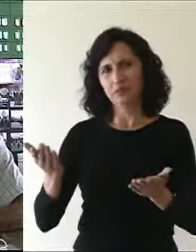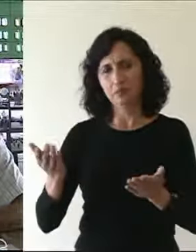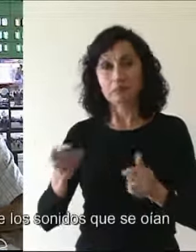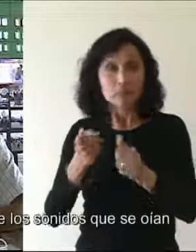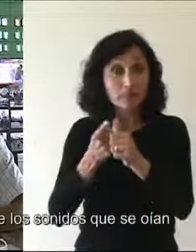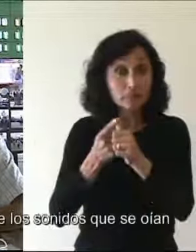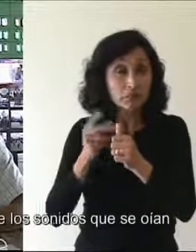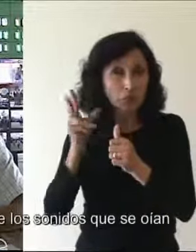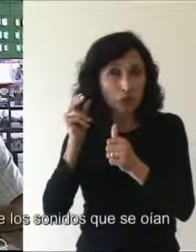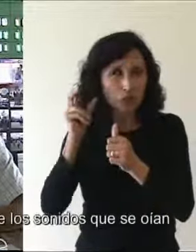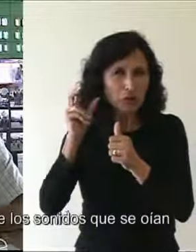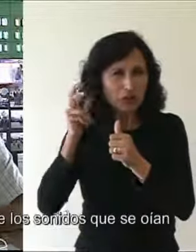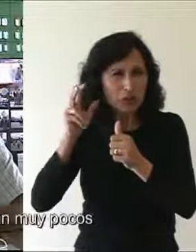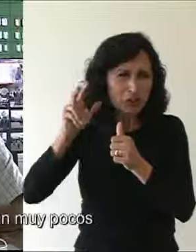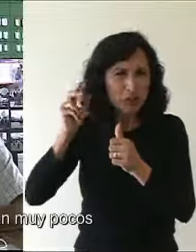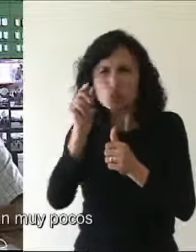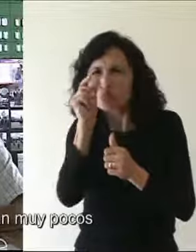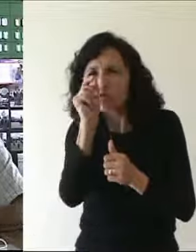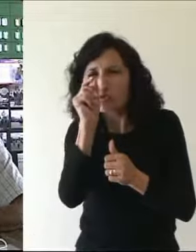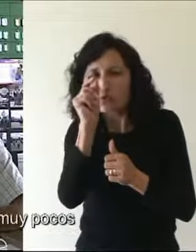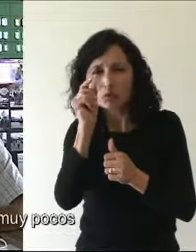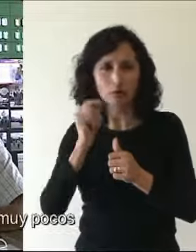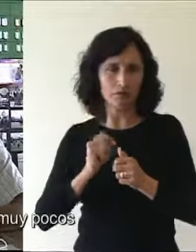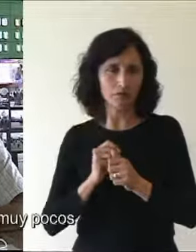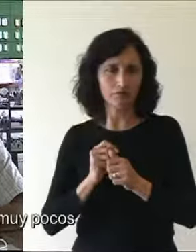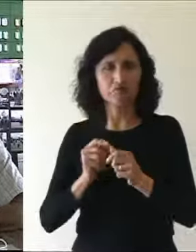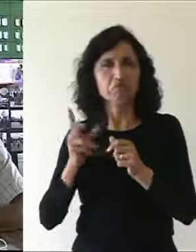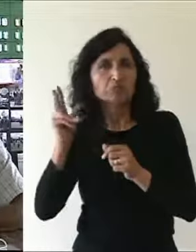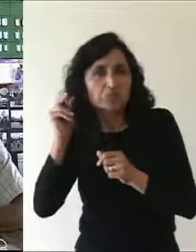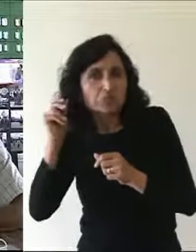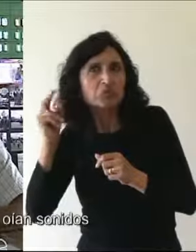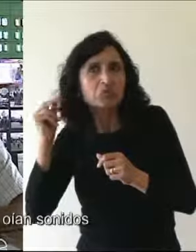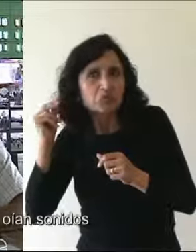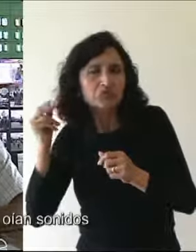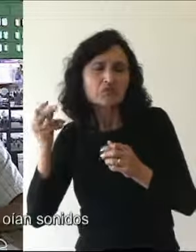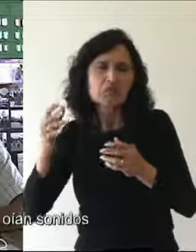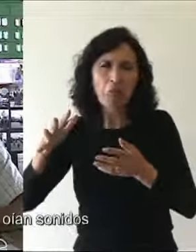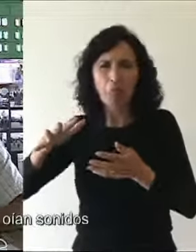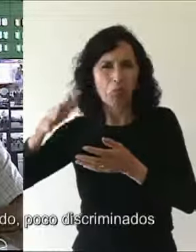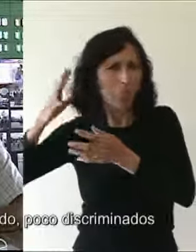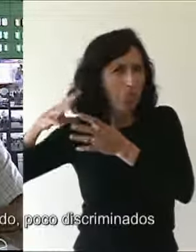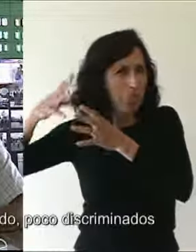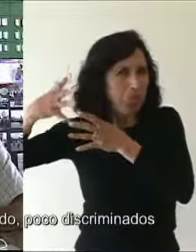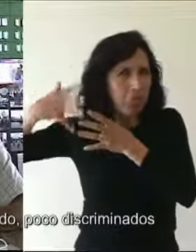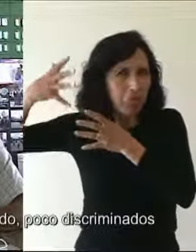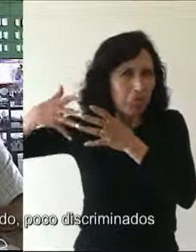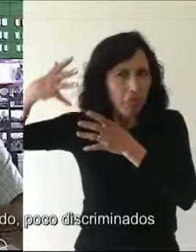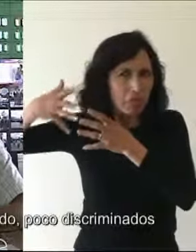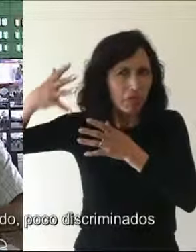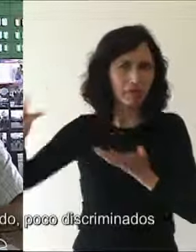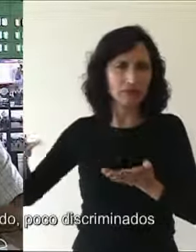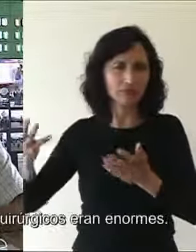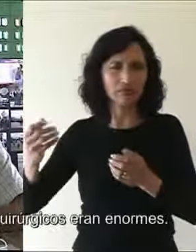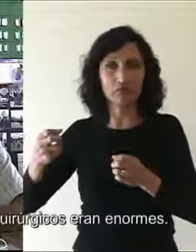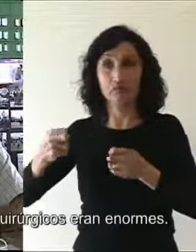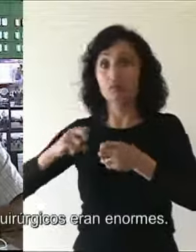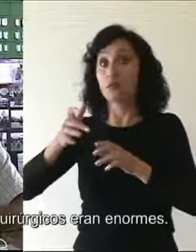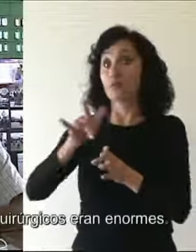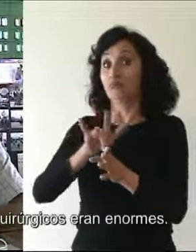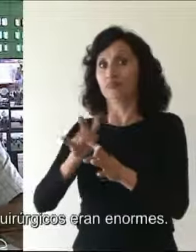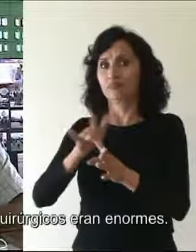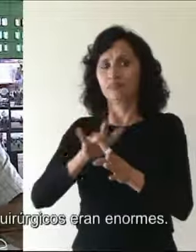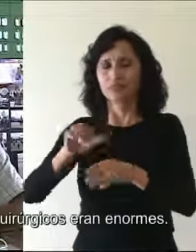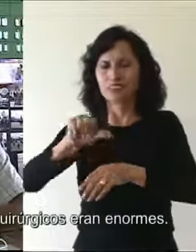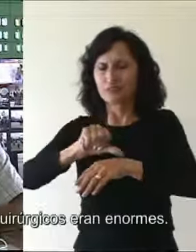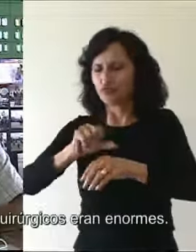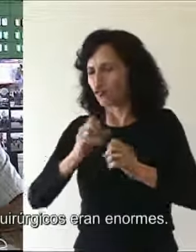halagadores. Primero porque los sonidos que se oían eran muy pocos. Se oían sonidos, más bien ruidos, poco discriminados, y los